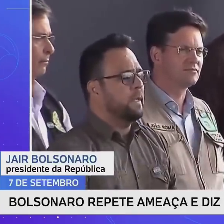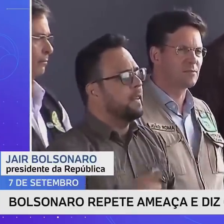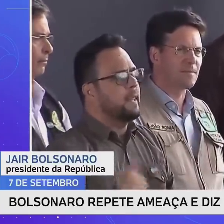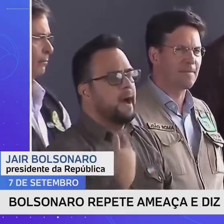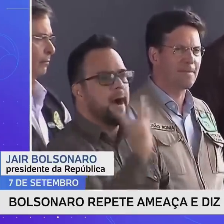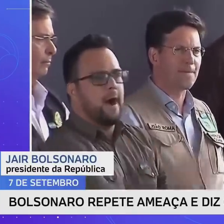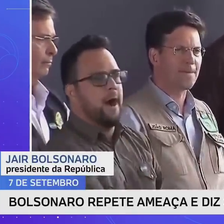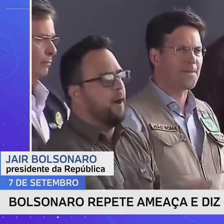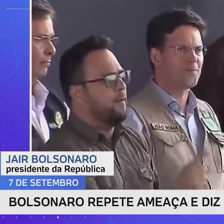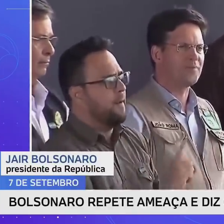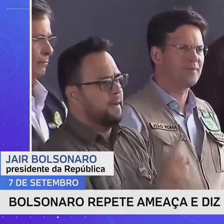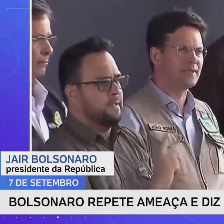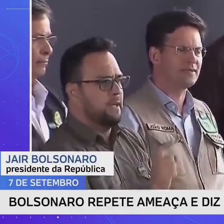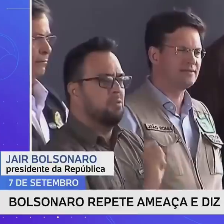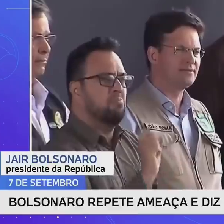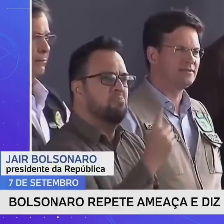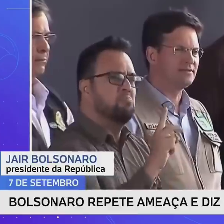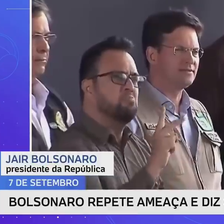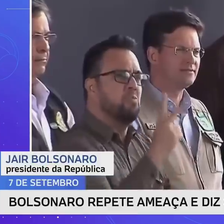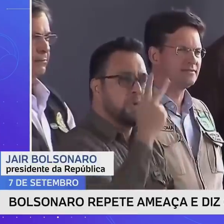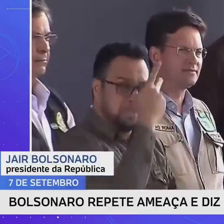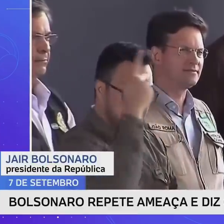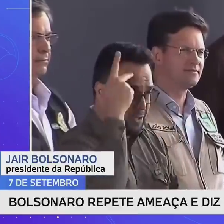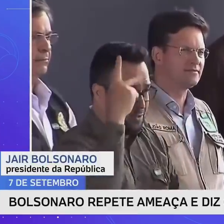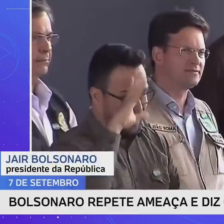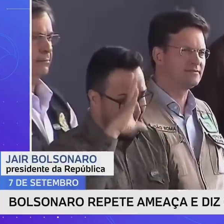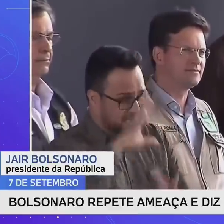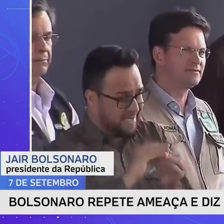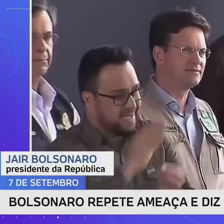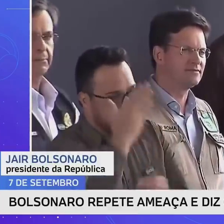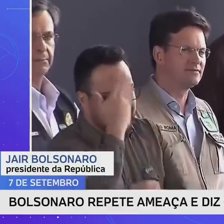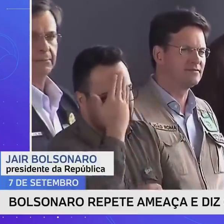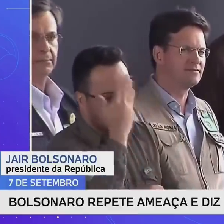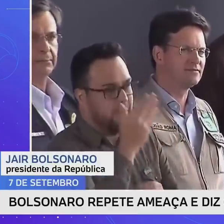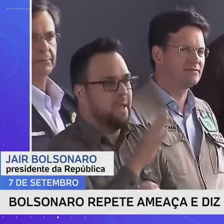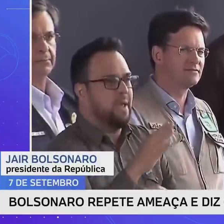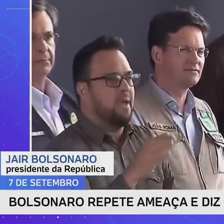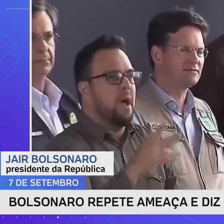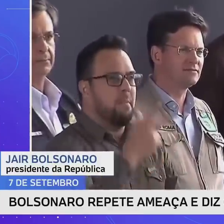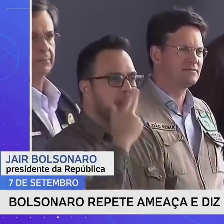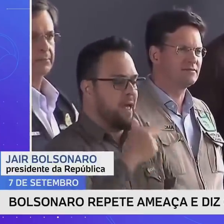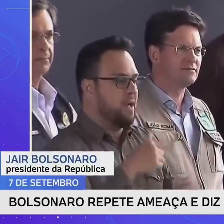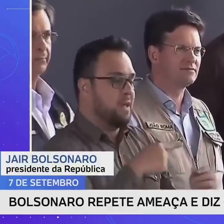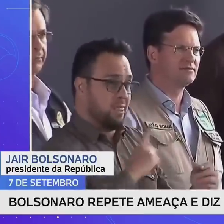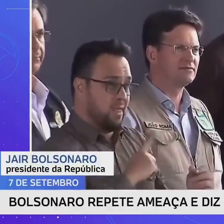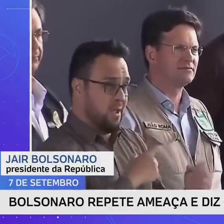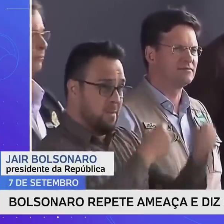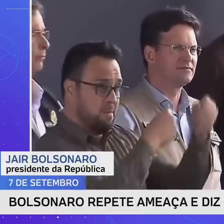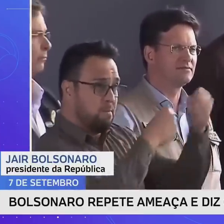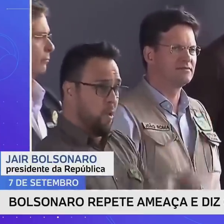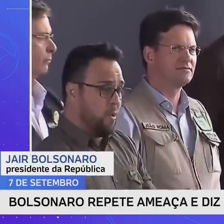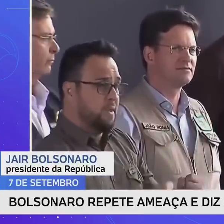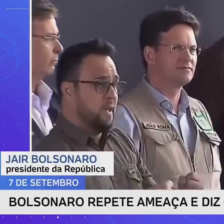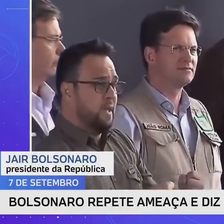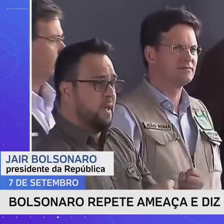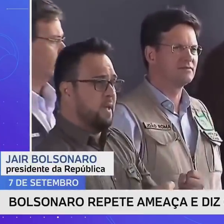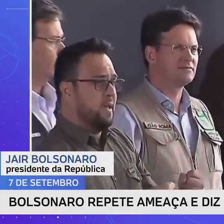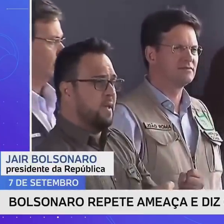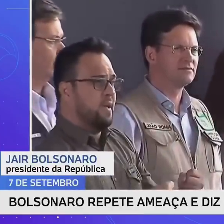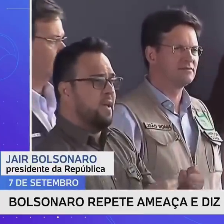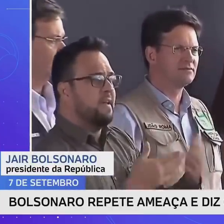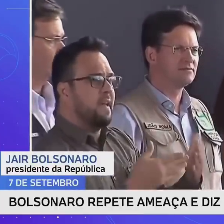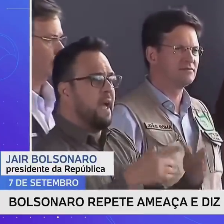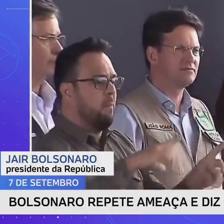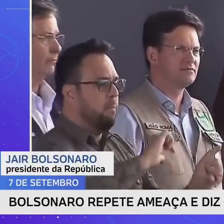admitir que uma ou duas pessoas usando da fossa do poder que não dá